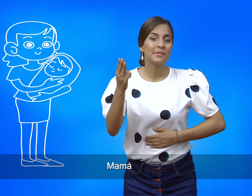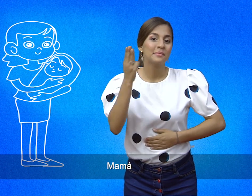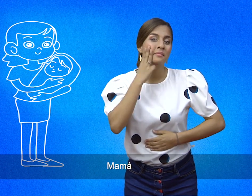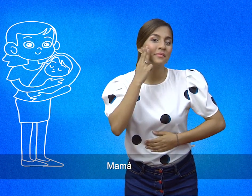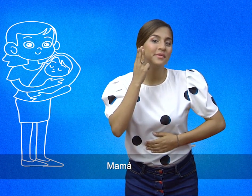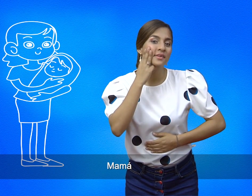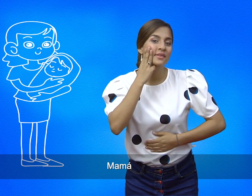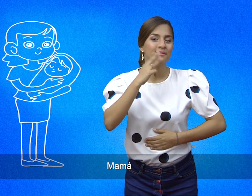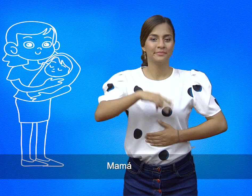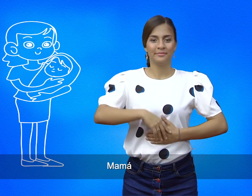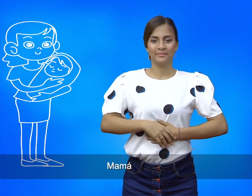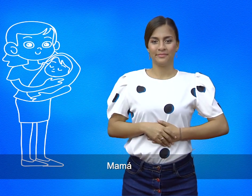Mamá.